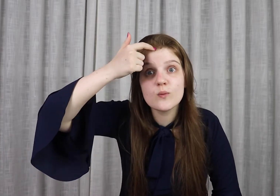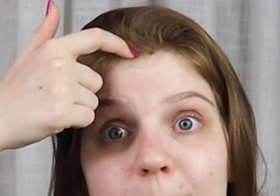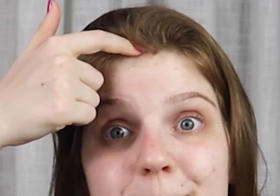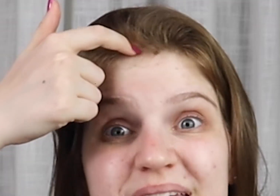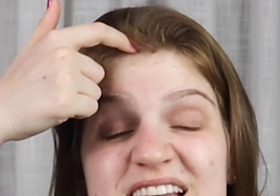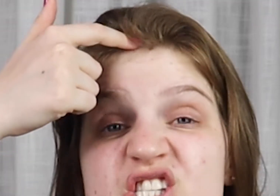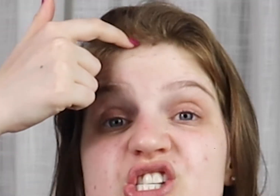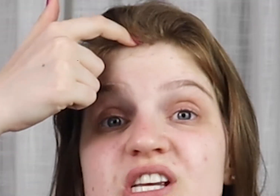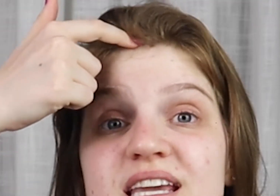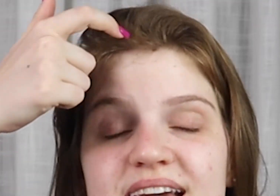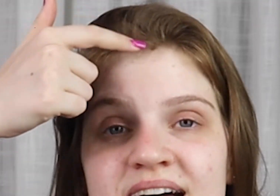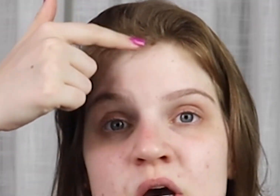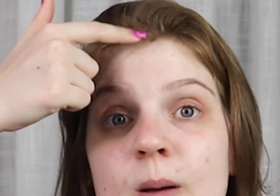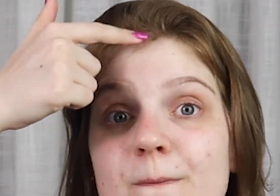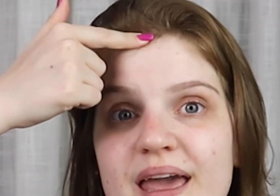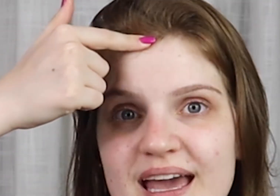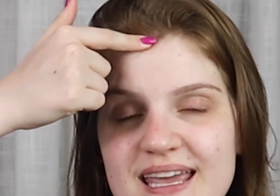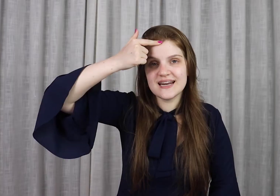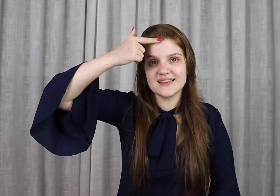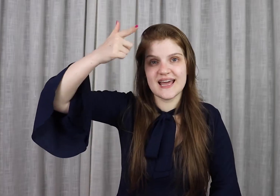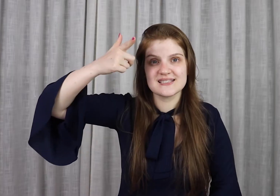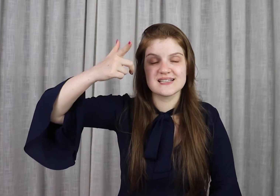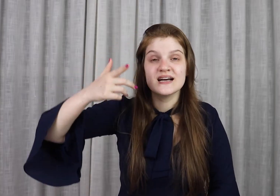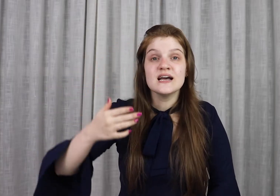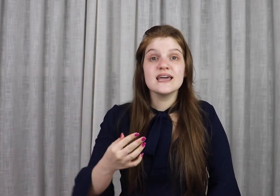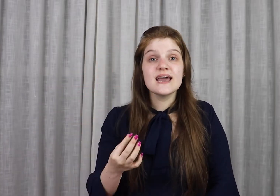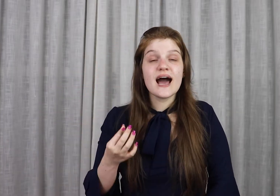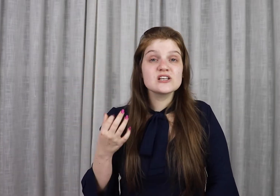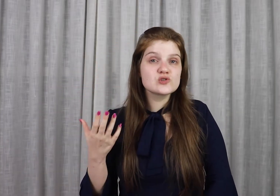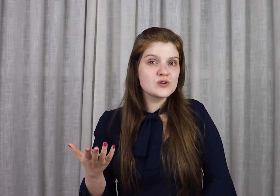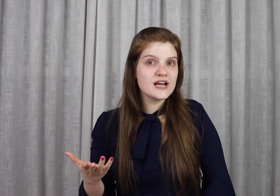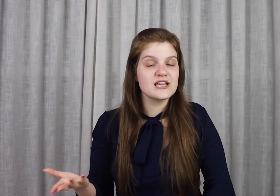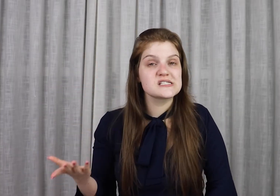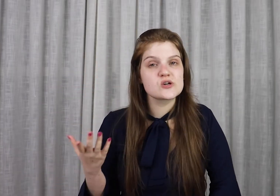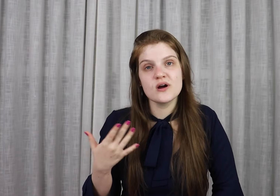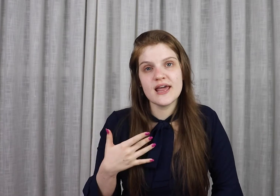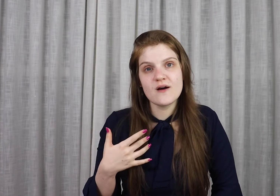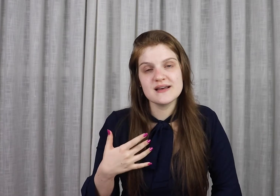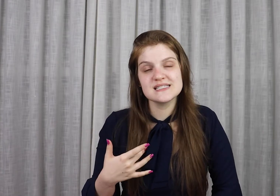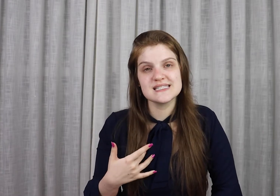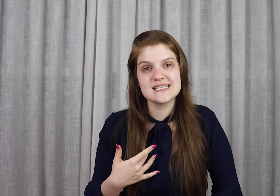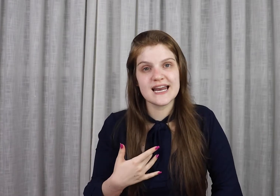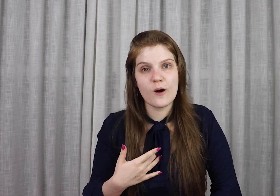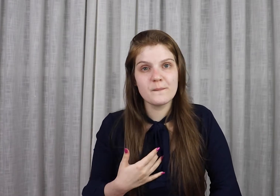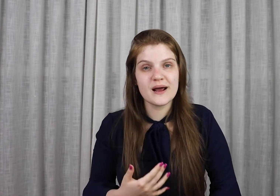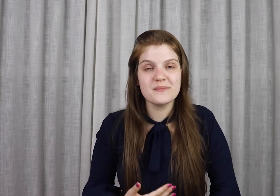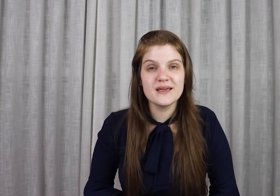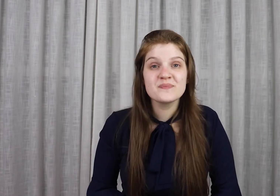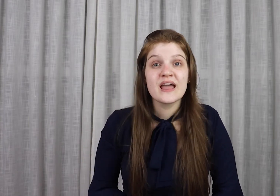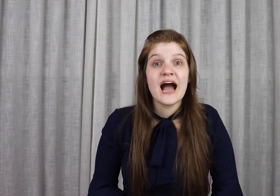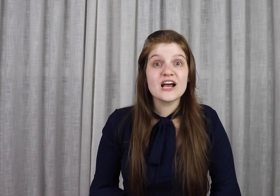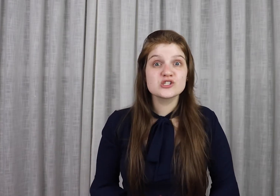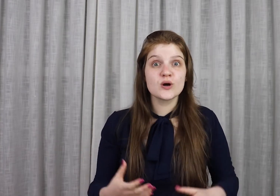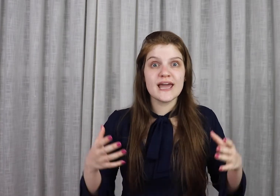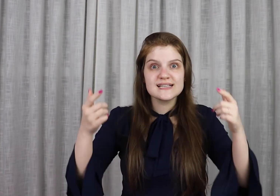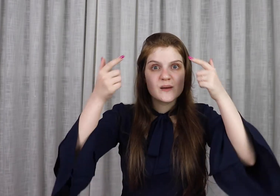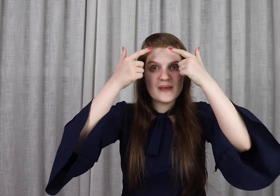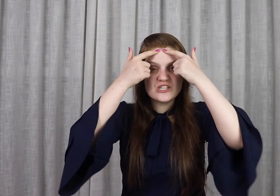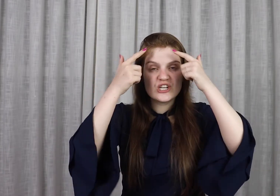uma pintinha bem aqui na testa. E a surda que escolheu esse sinal para mim achou que essa pintinha